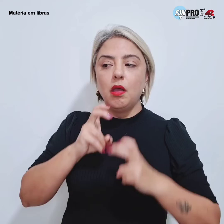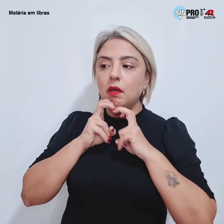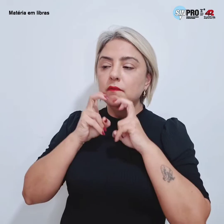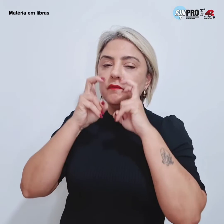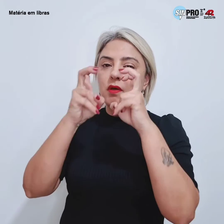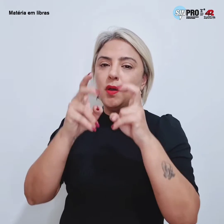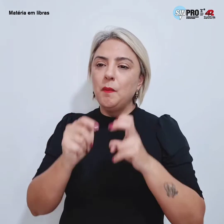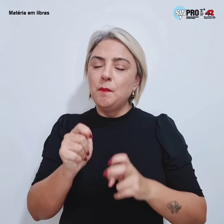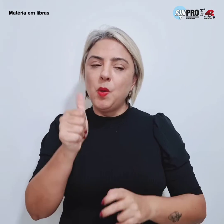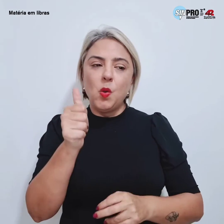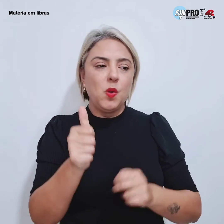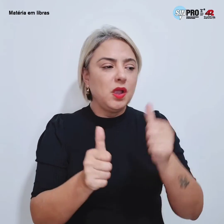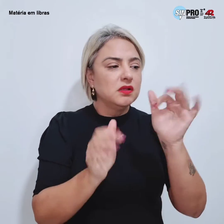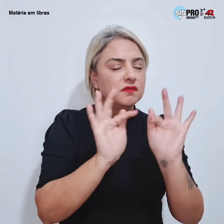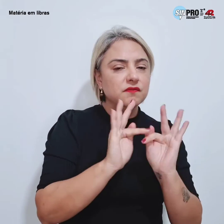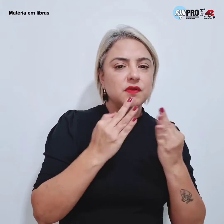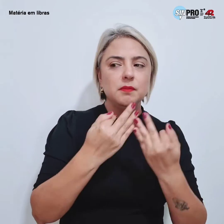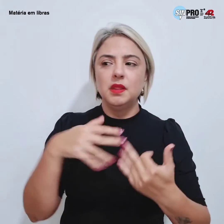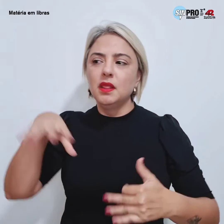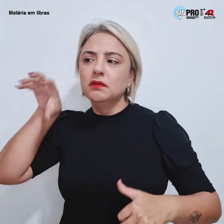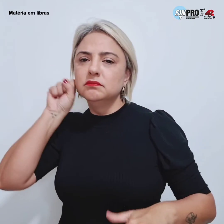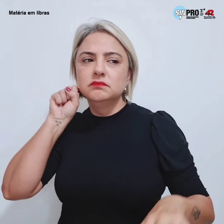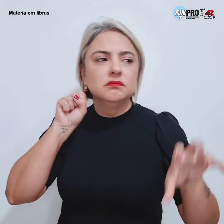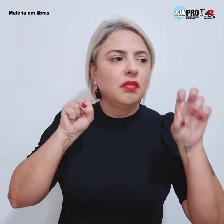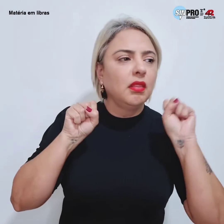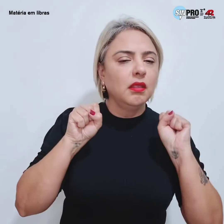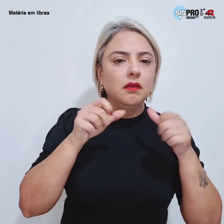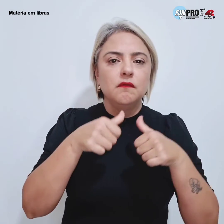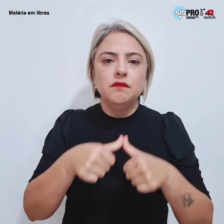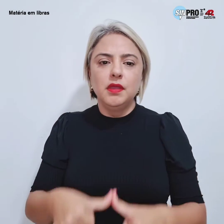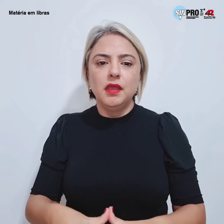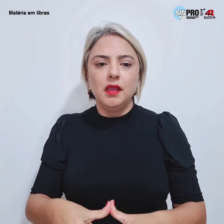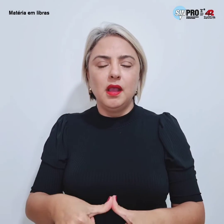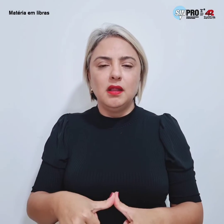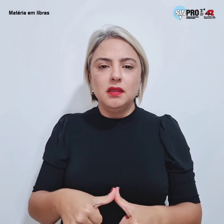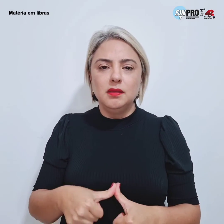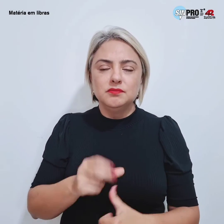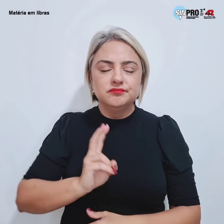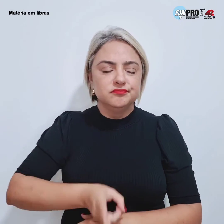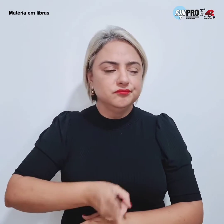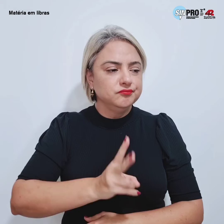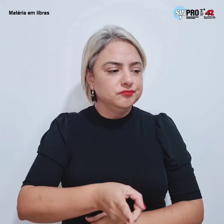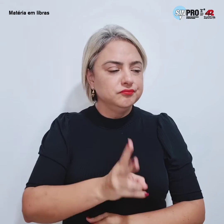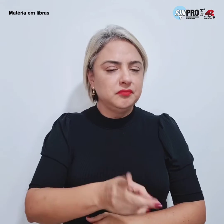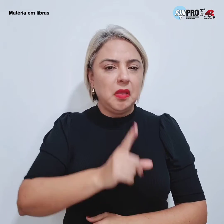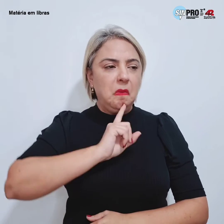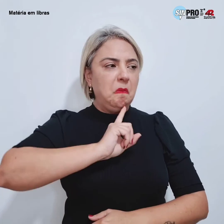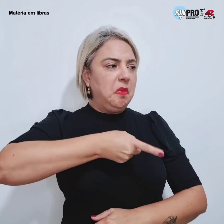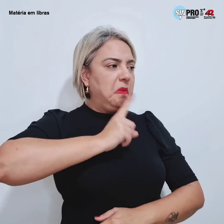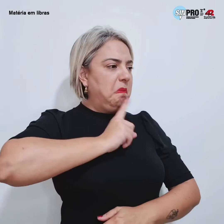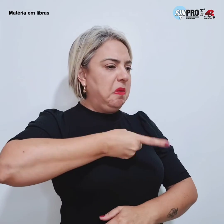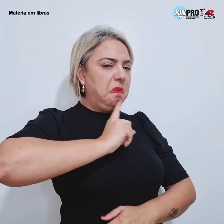Enquanto apenas as vozes de poucas famílias forem ouvidas, ficaremos